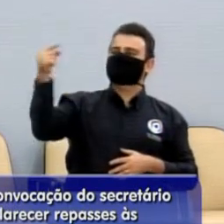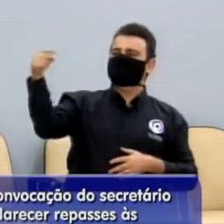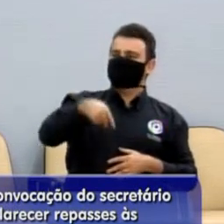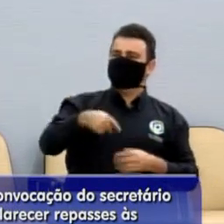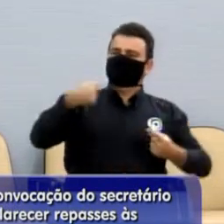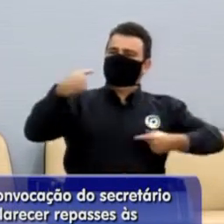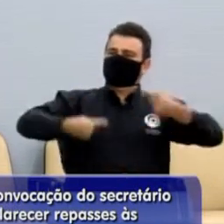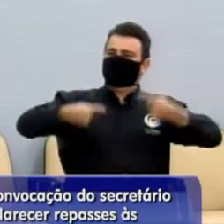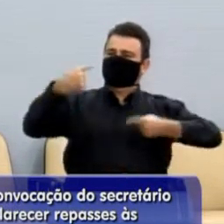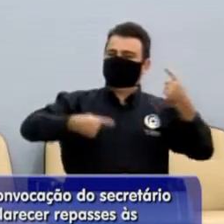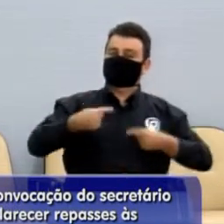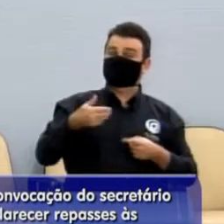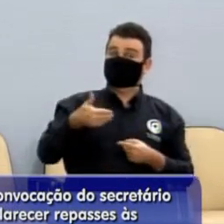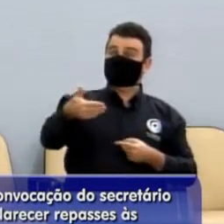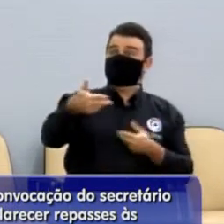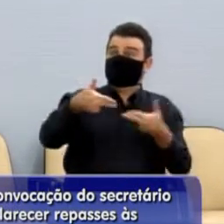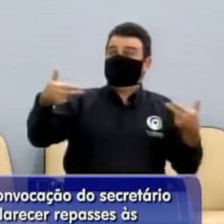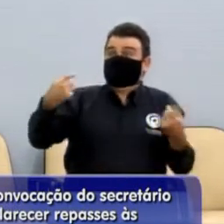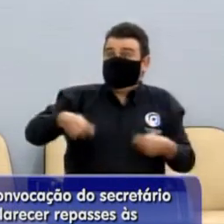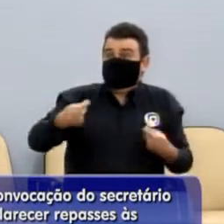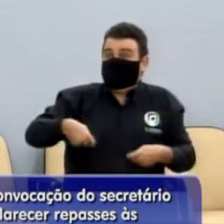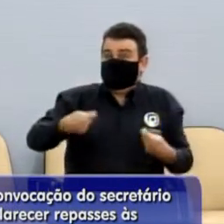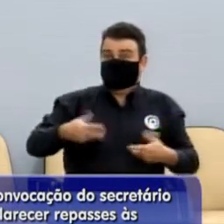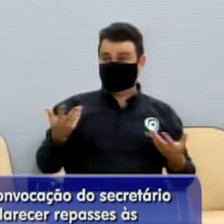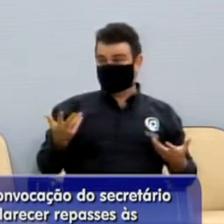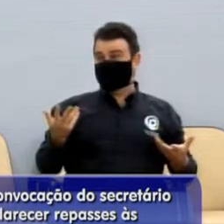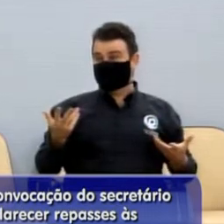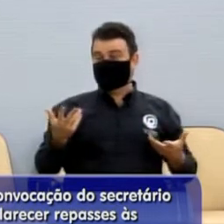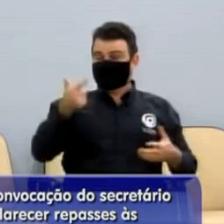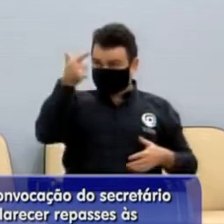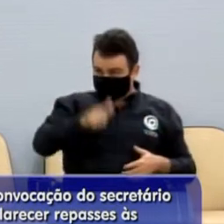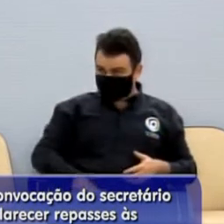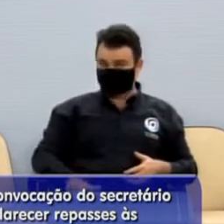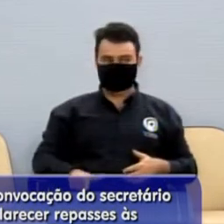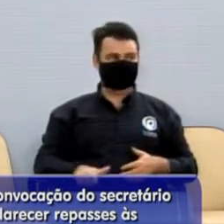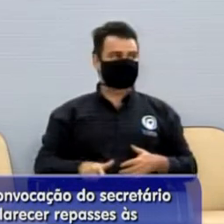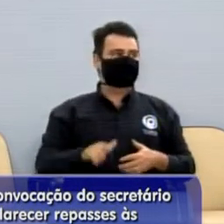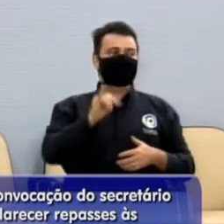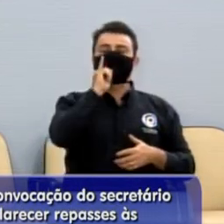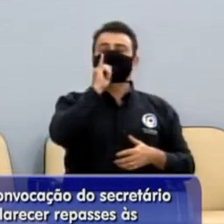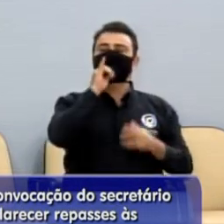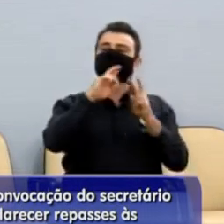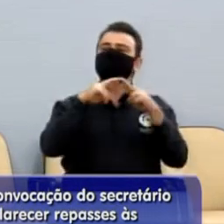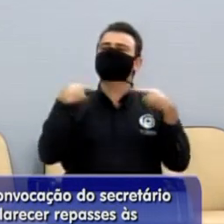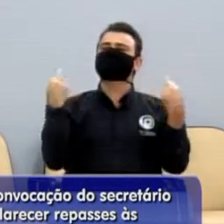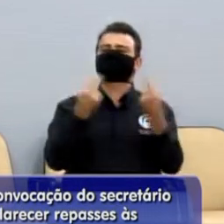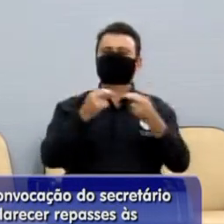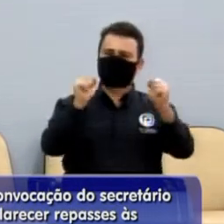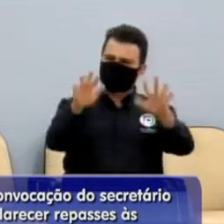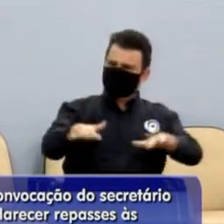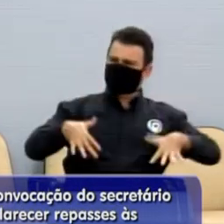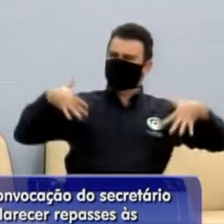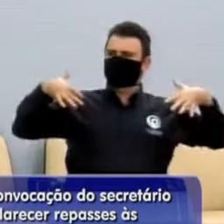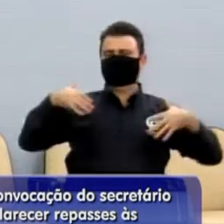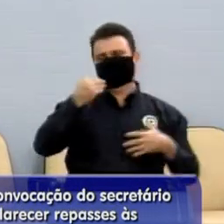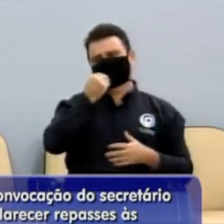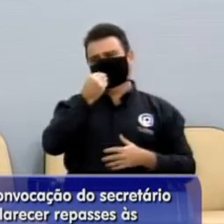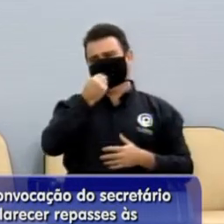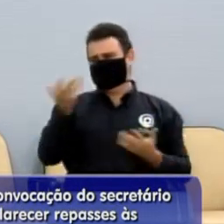sessão, com uma audiência pública, substituir por uma audiência pela comissão. Eu acho que sempre é um